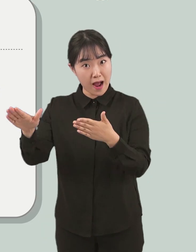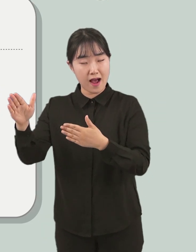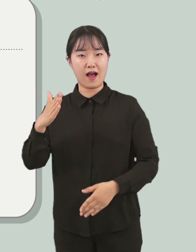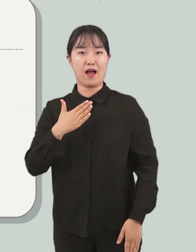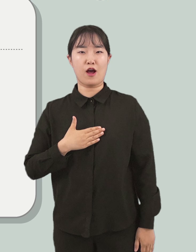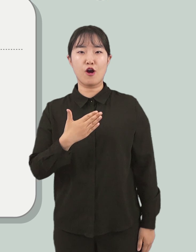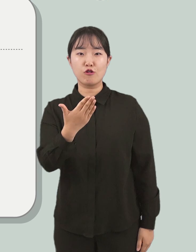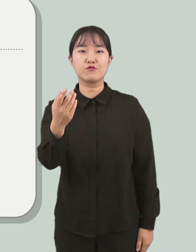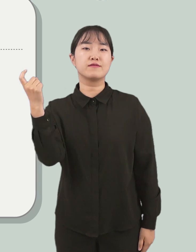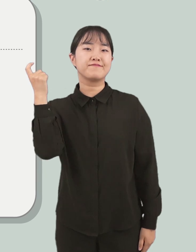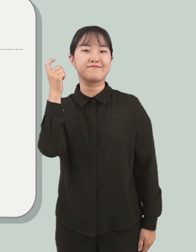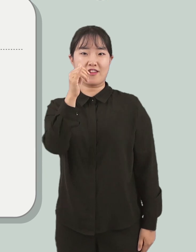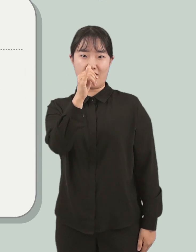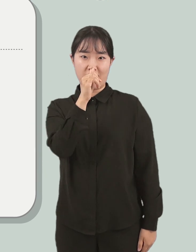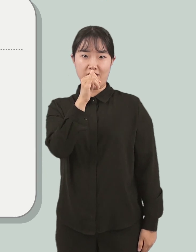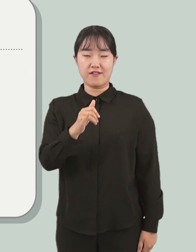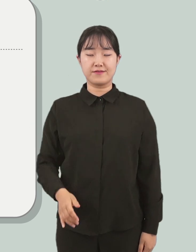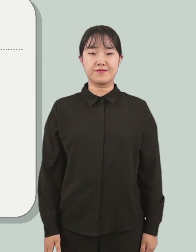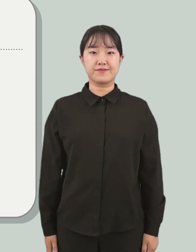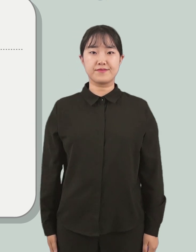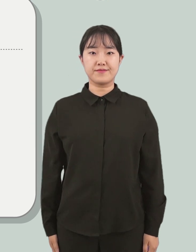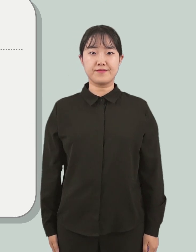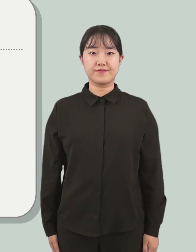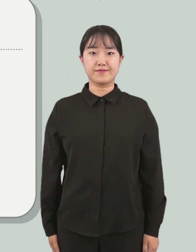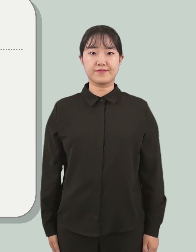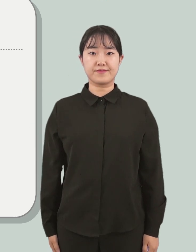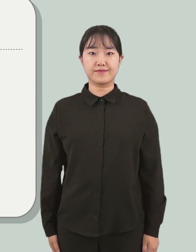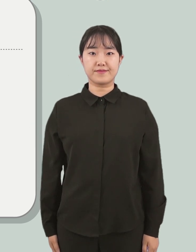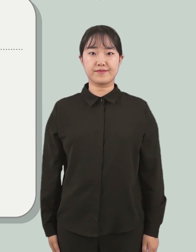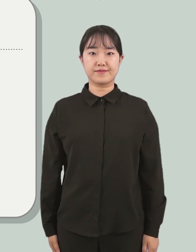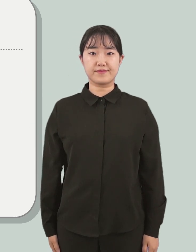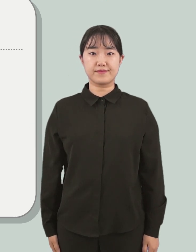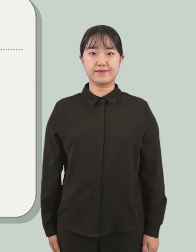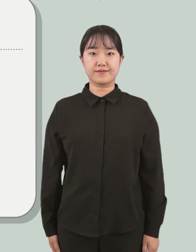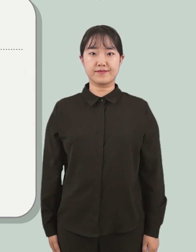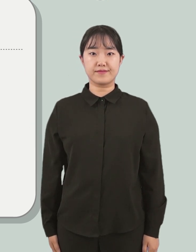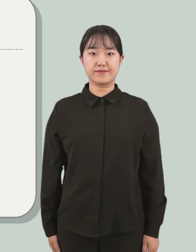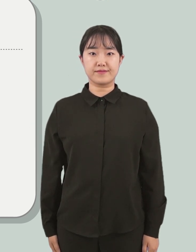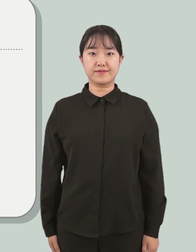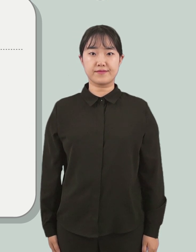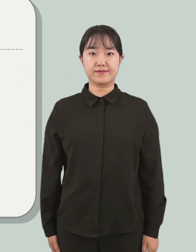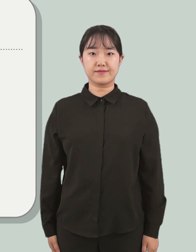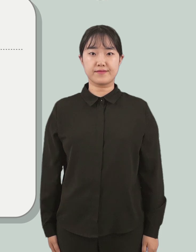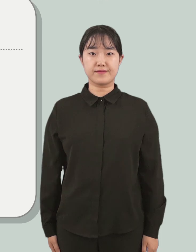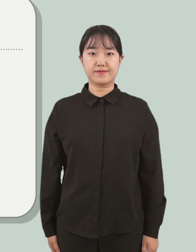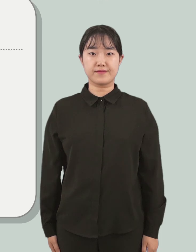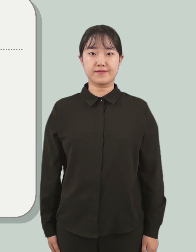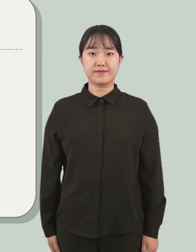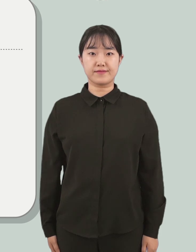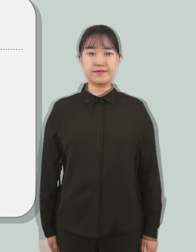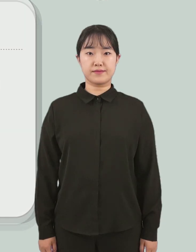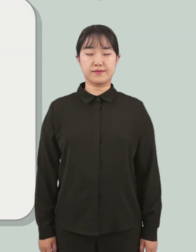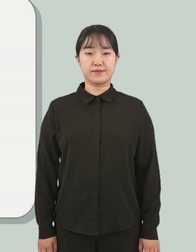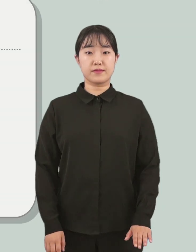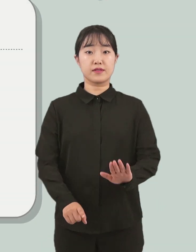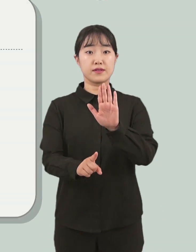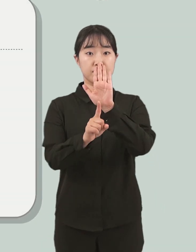수 있습니다. 다음 안내사항으로 넘어갈 때마다 알림음이 나오니 시청에 참고